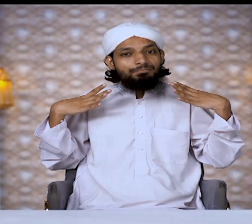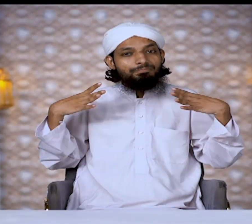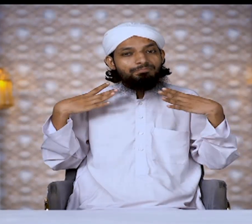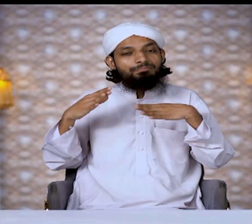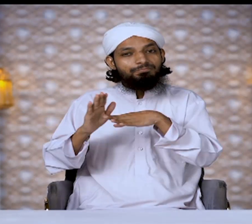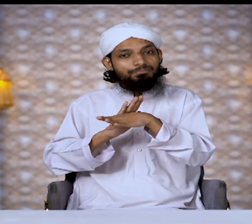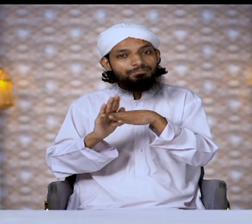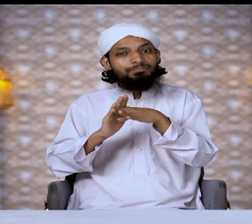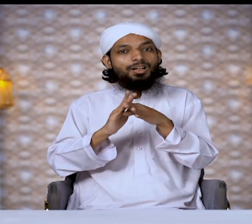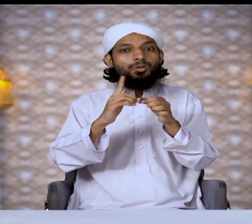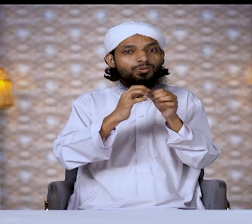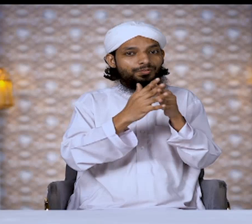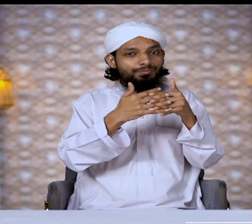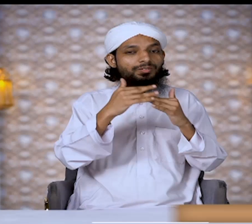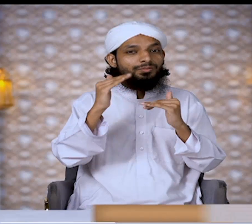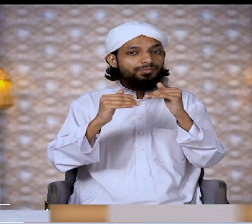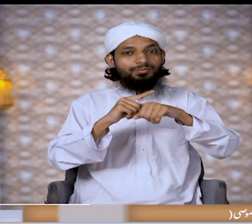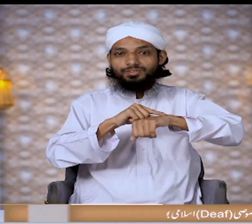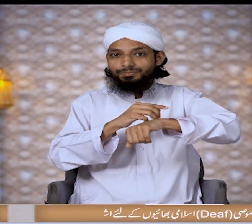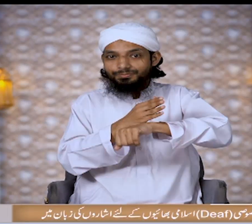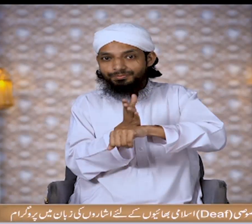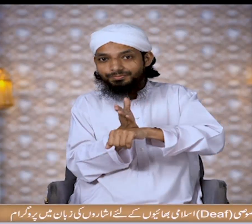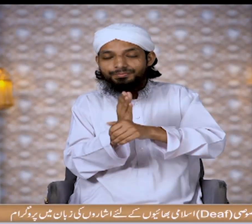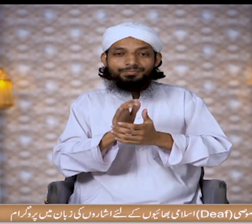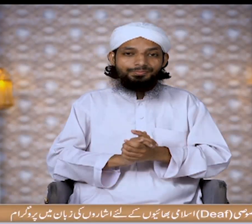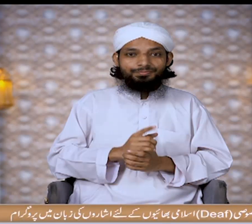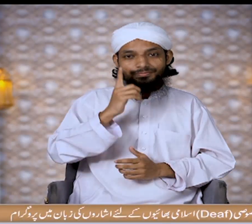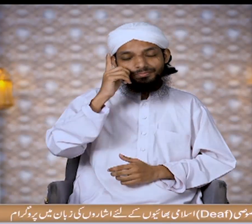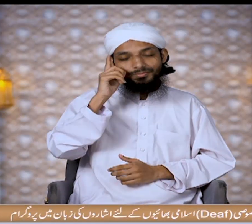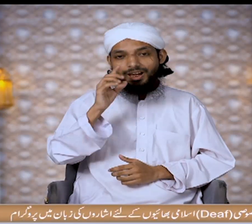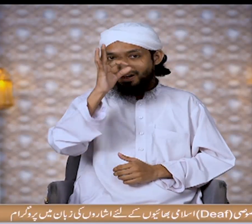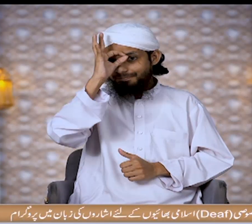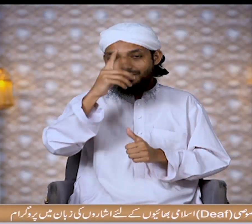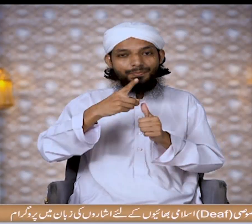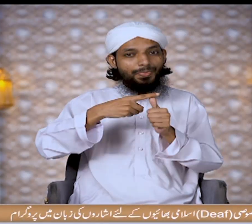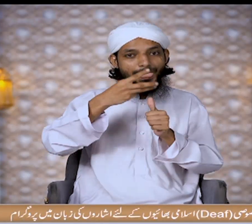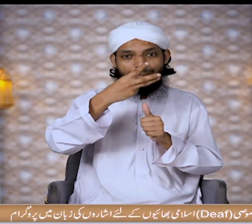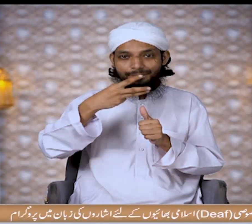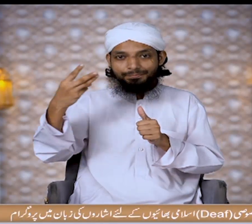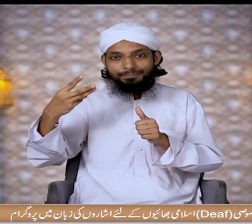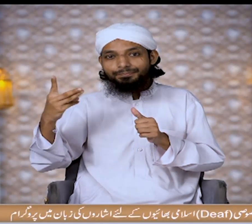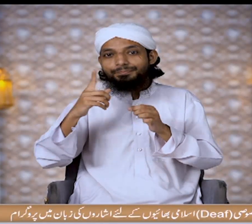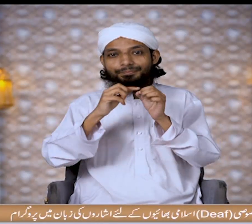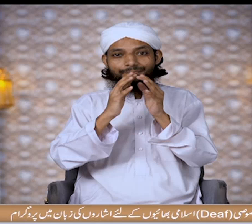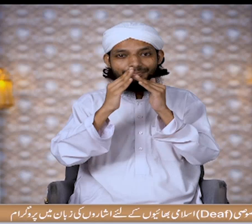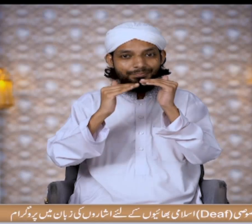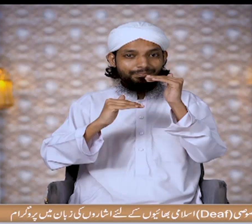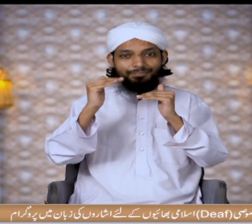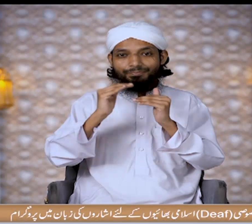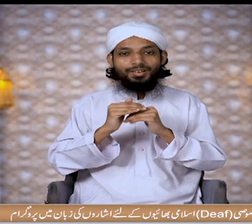ہونے کی وجہ سے ترجمہ کروانے میں تاخیر ہوتی رہی۔ بالآخر آپ رحمت اللہ علیہ نے فرمایا، ترجمے کے لیے میرے پاس